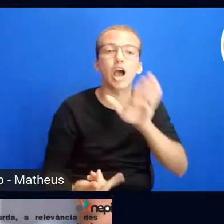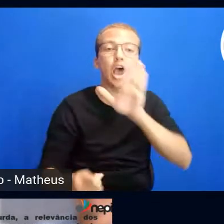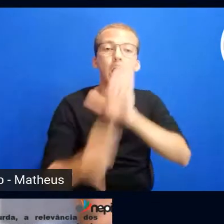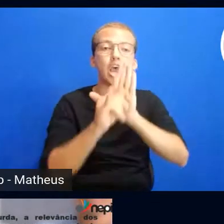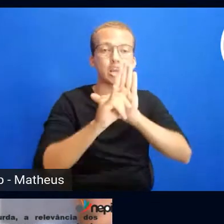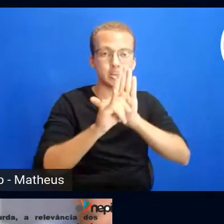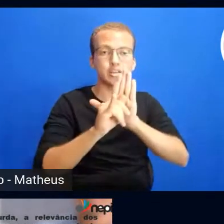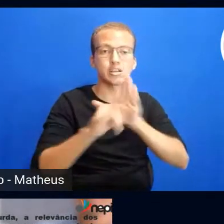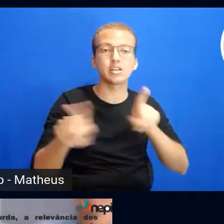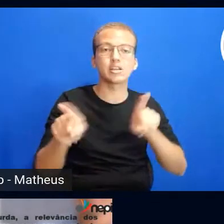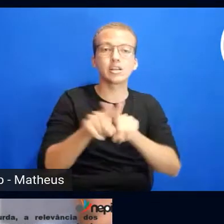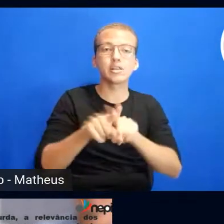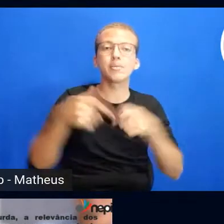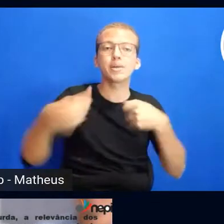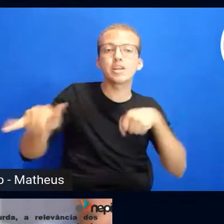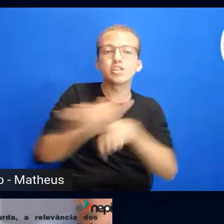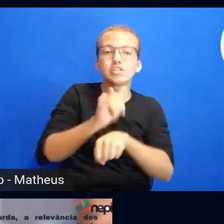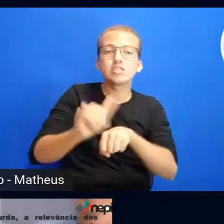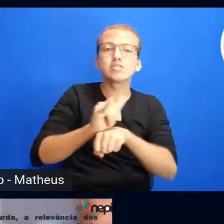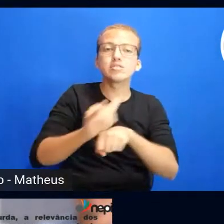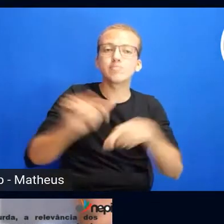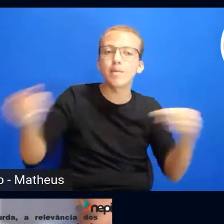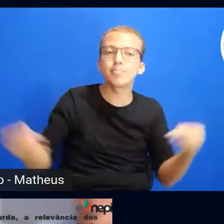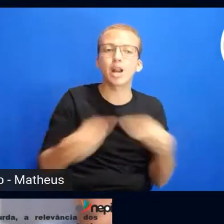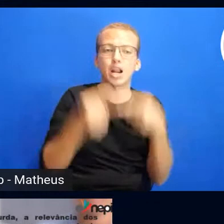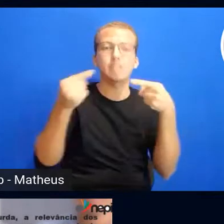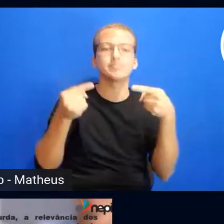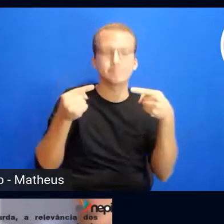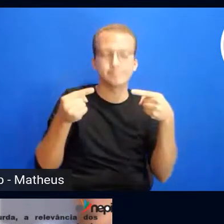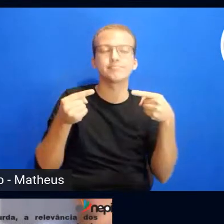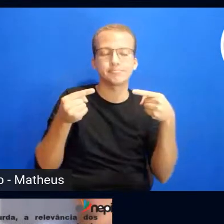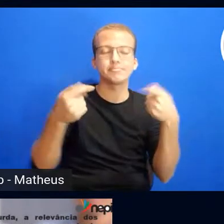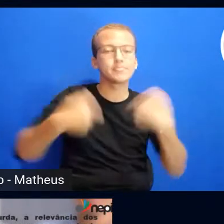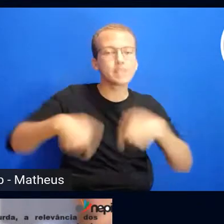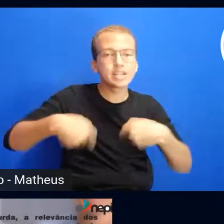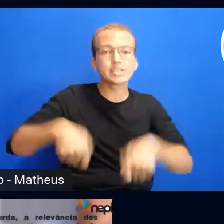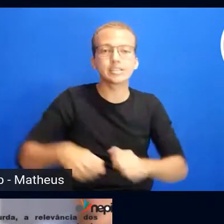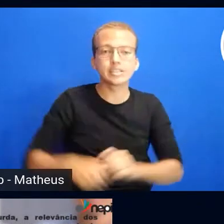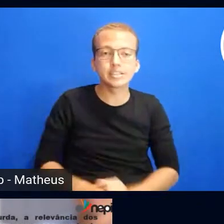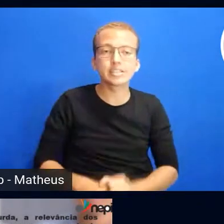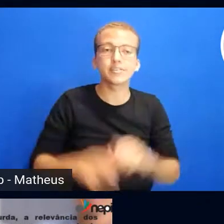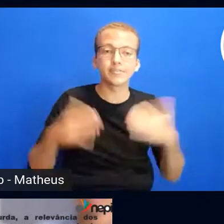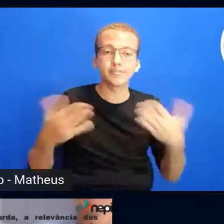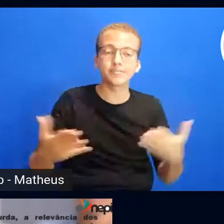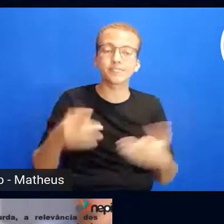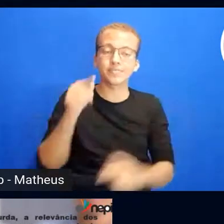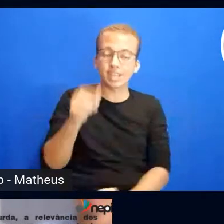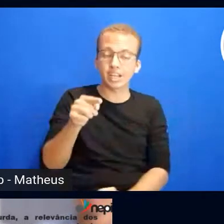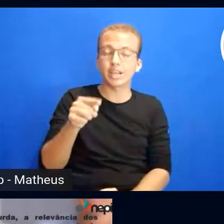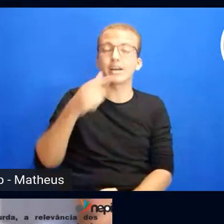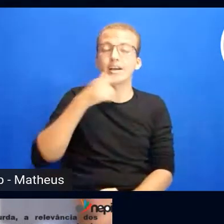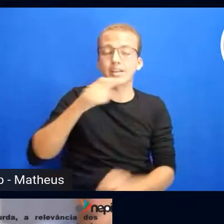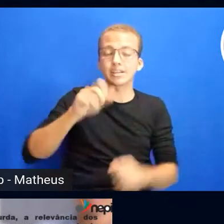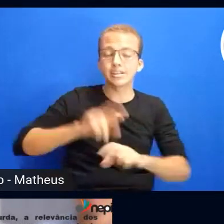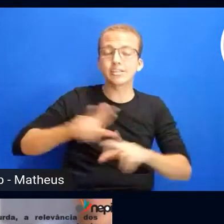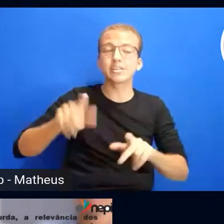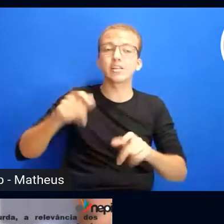adequados para sua presença acontecer, tendo em vista que se diferencia constituindo